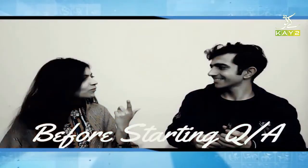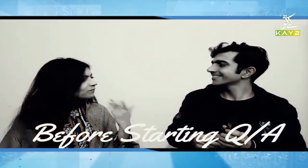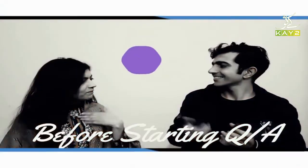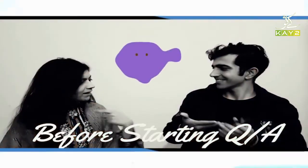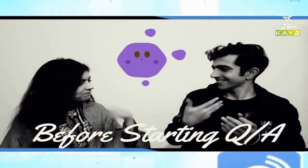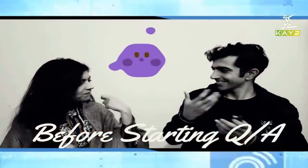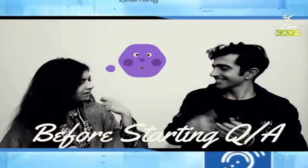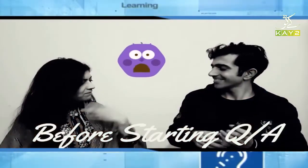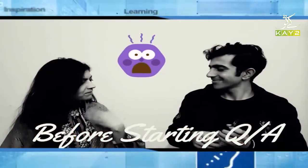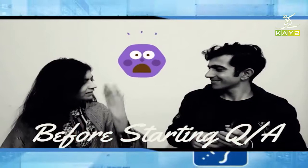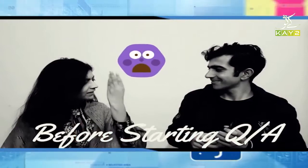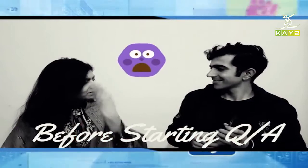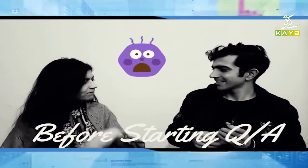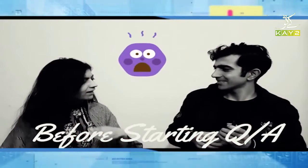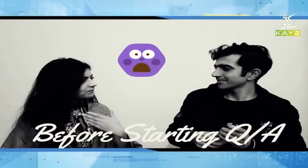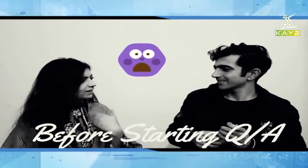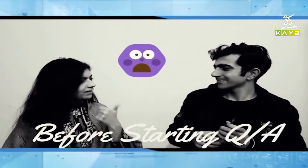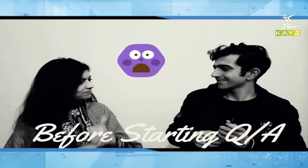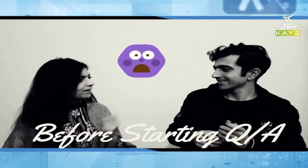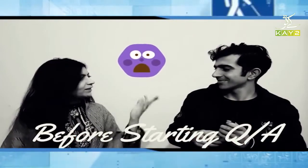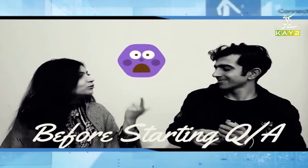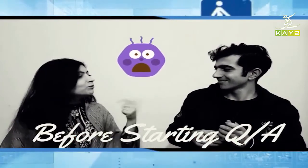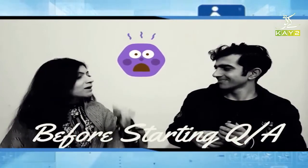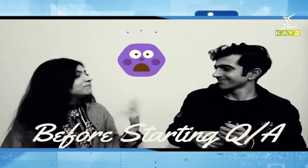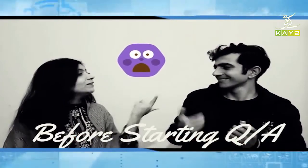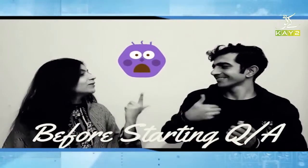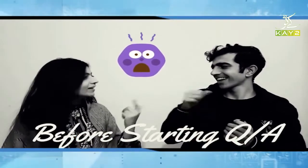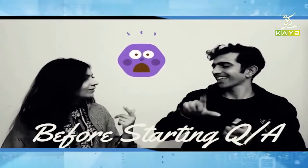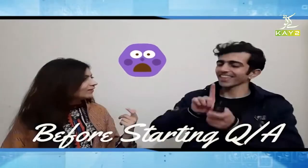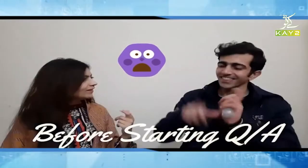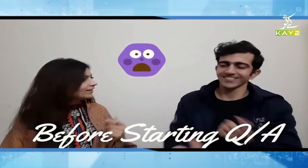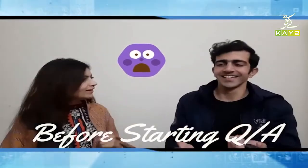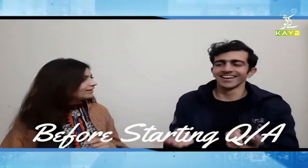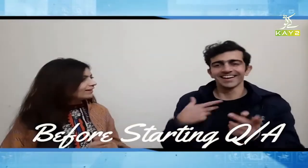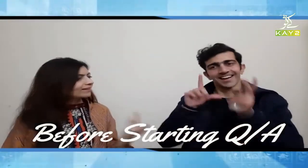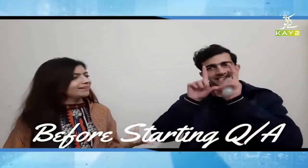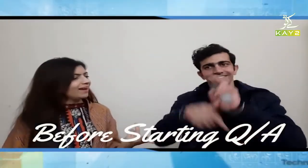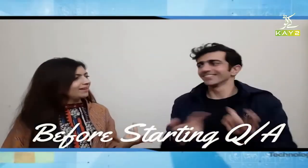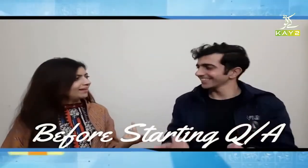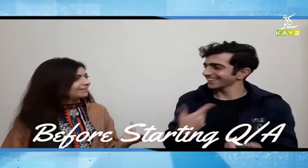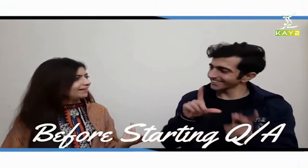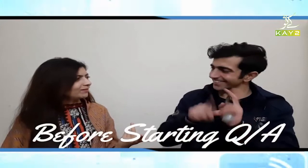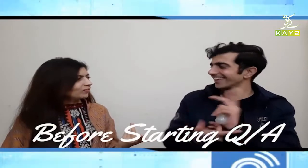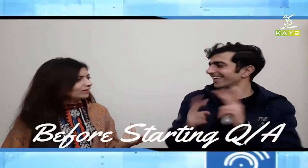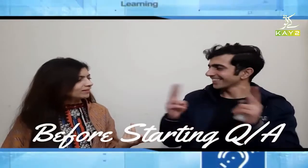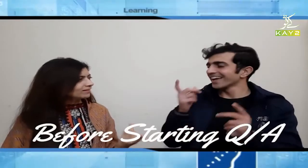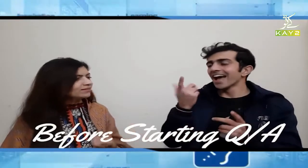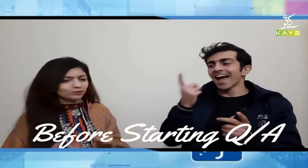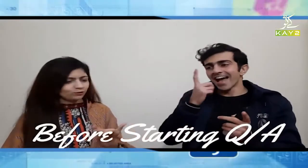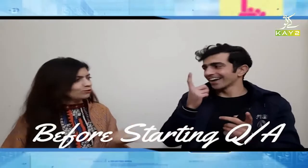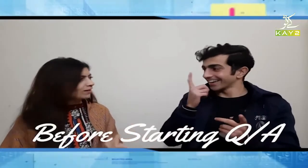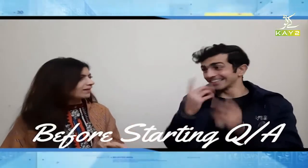क्यों मैं मेकअप करके बाल बना के बैठी, तुम अभी क्यों कह रहे हो? क्या लेट हो रहे